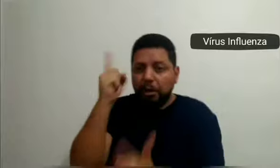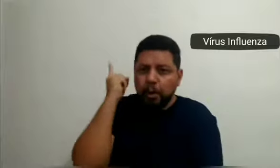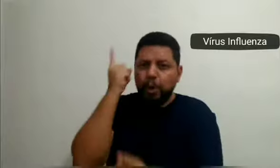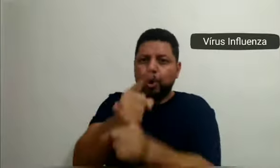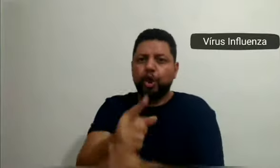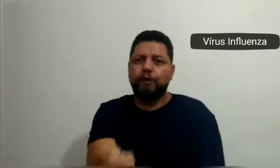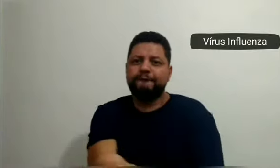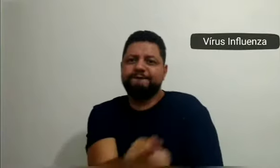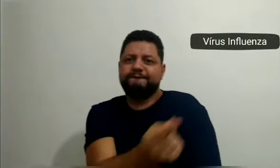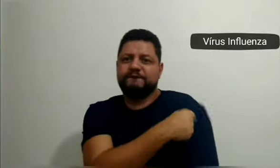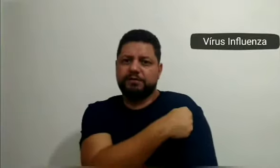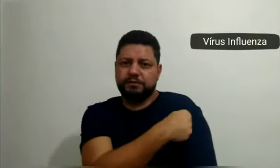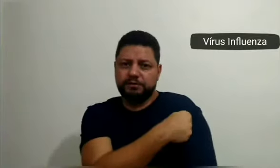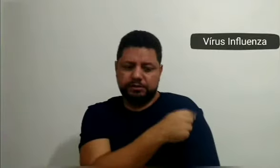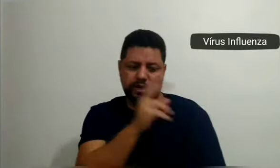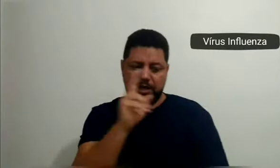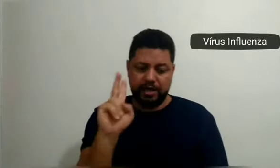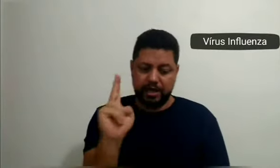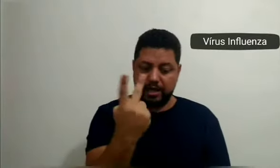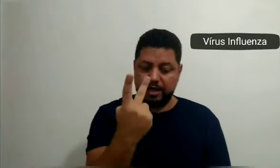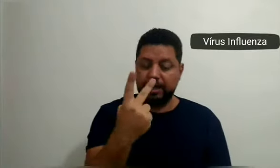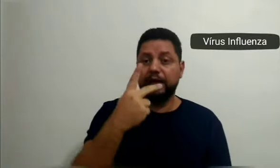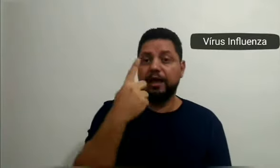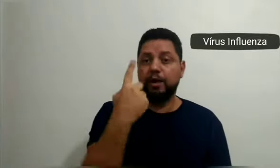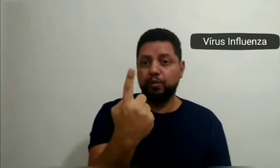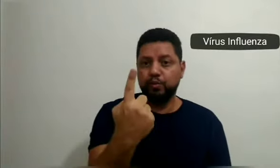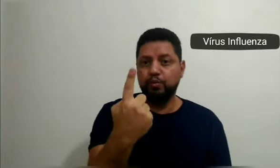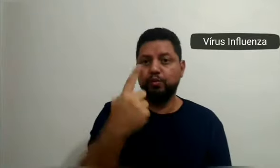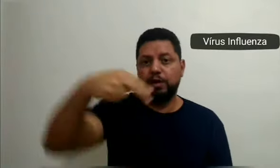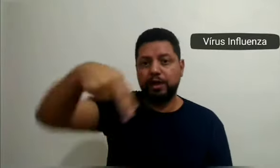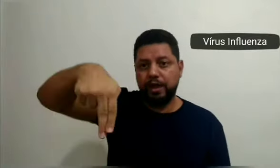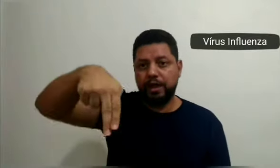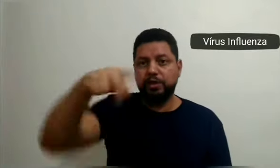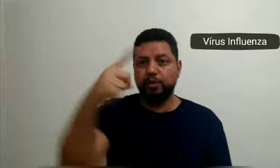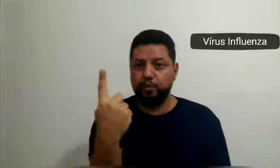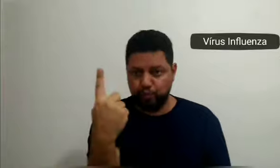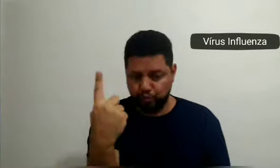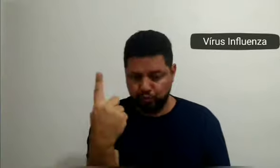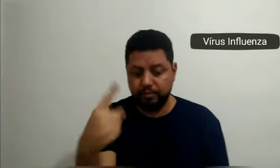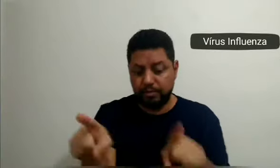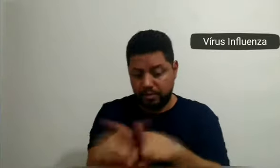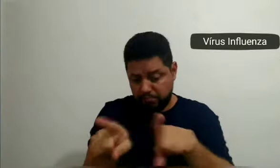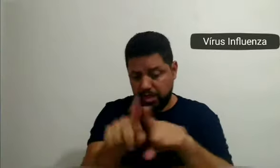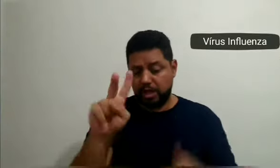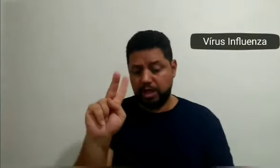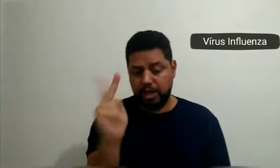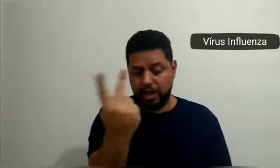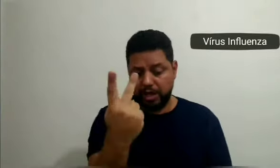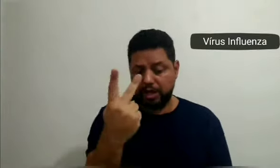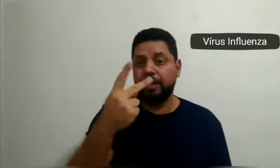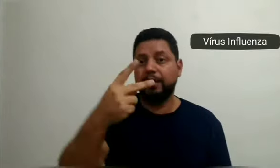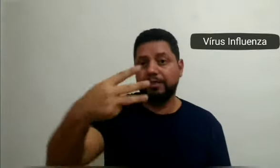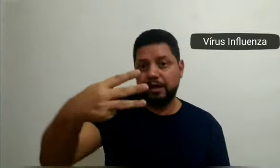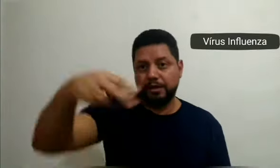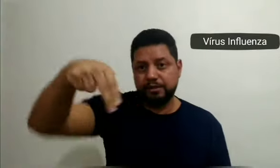Então, com os estudos, nós já temos hoje vacinas, que é a vacina contra